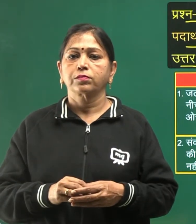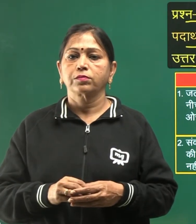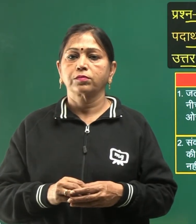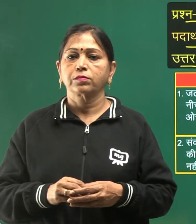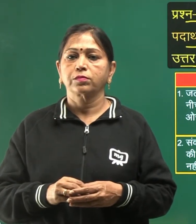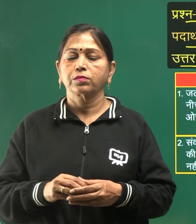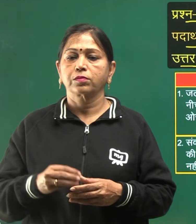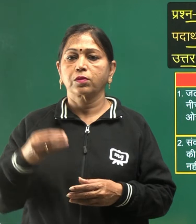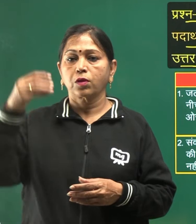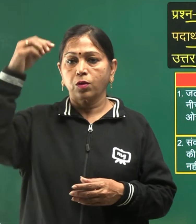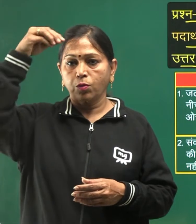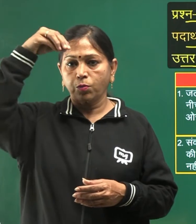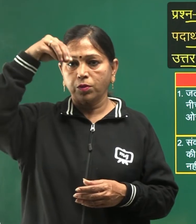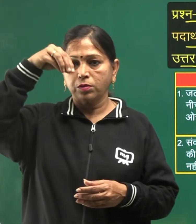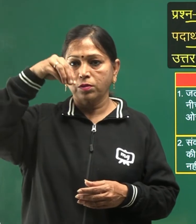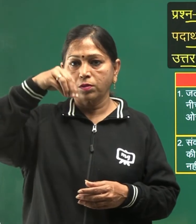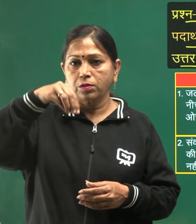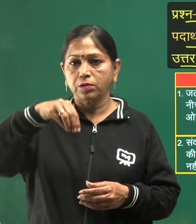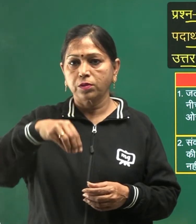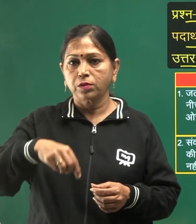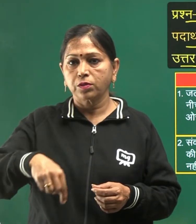ऊपर से नीचे की ओर करते हैं।